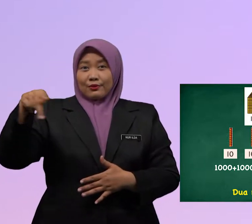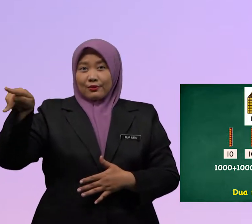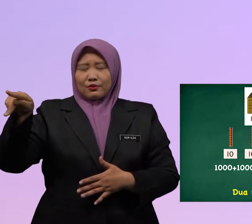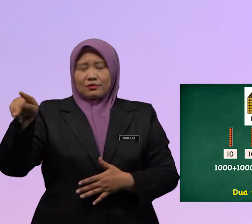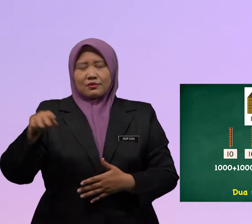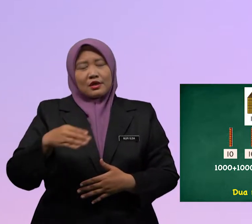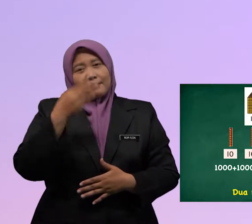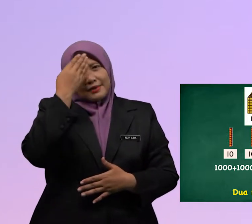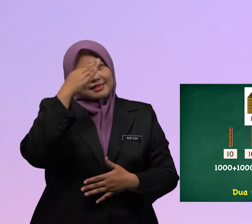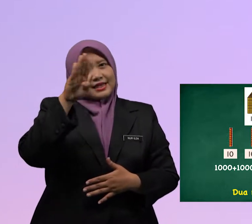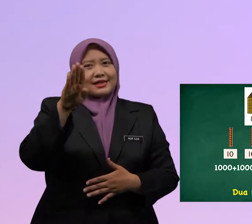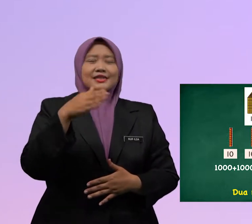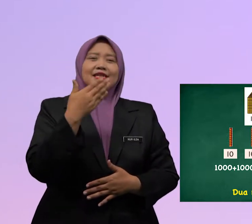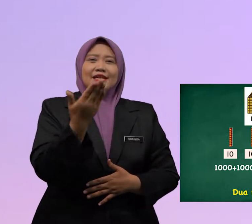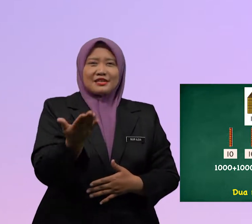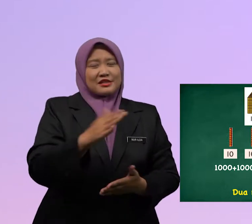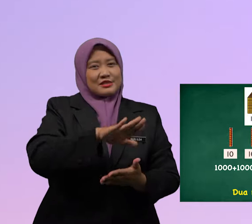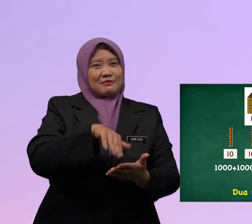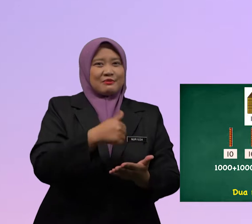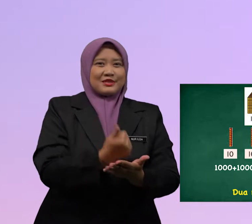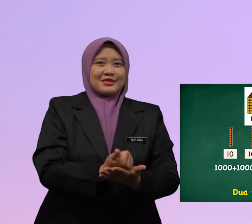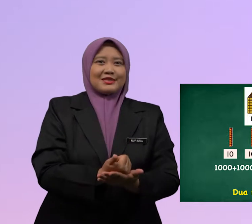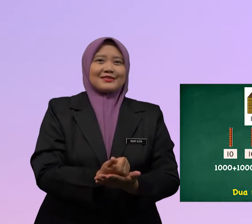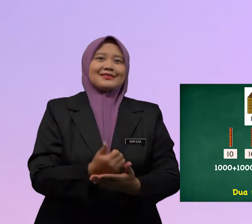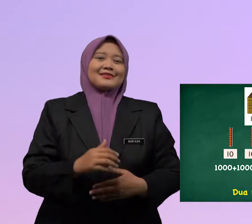2,050. Bijaknya anda semua.